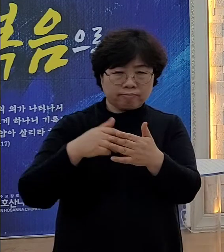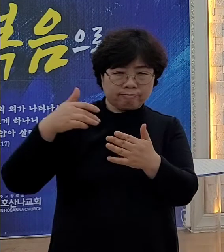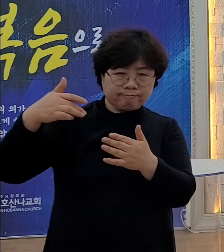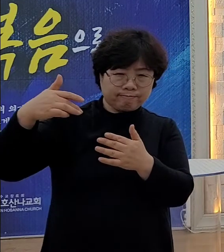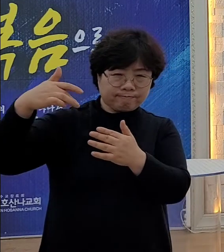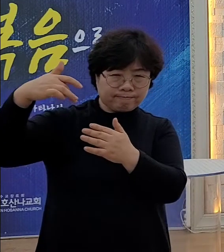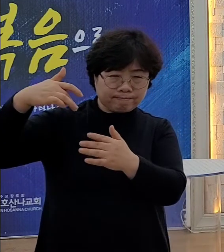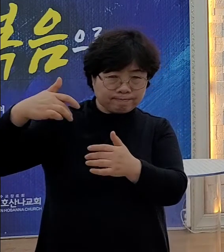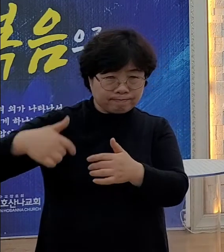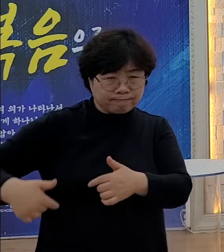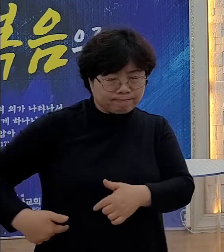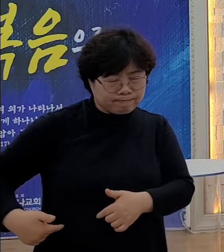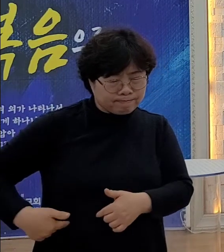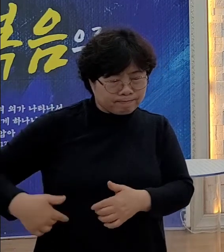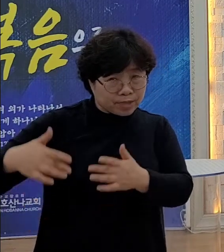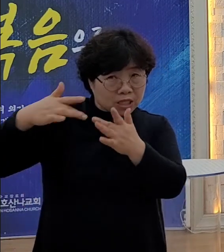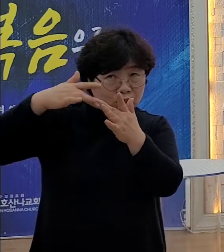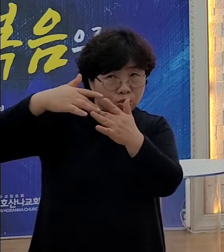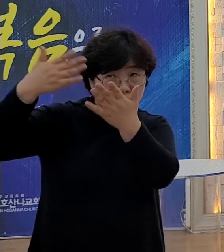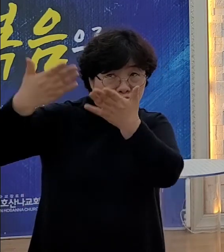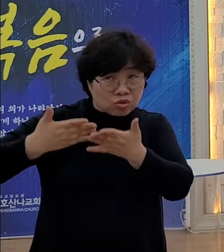주신다니까.